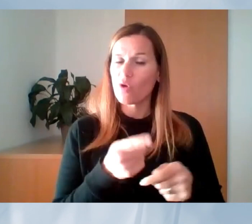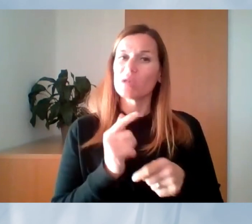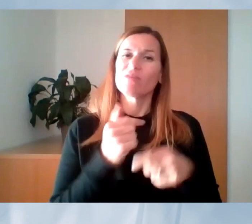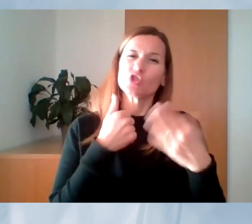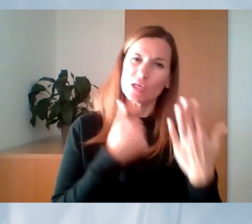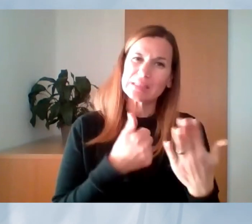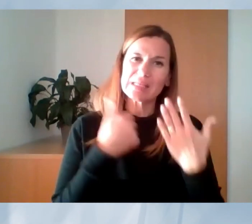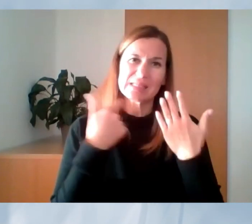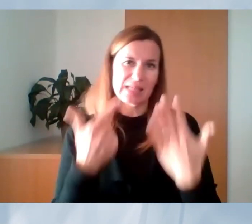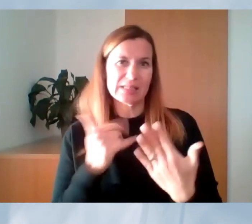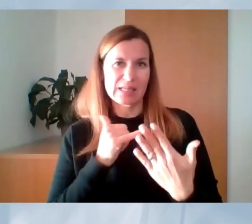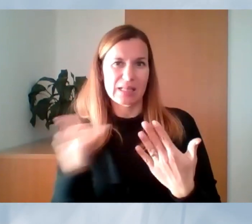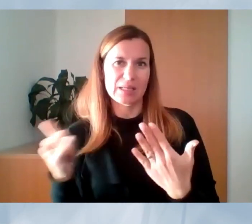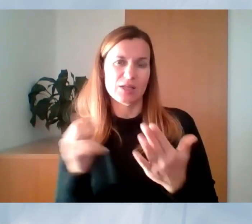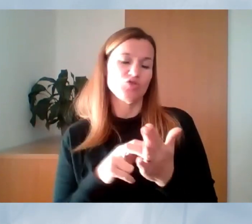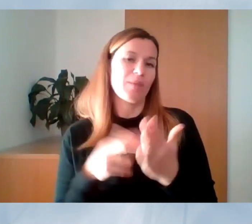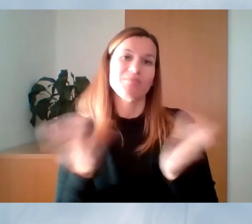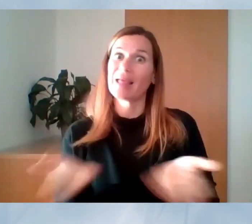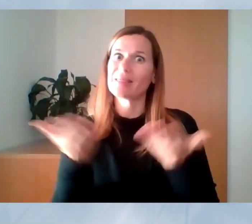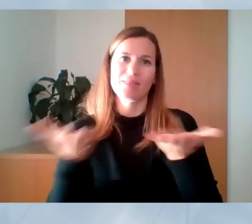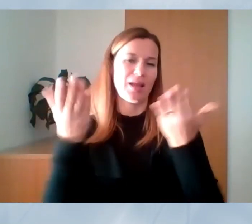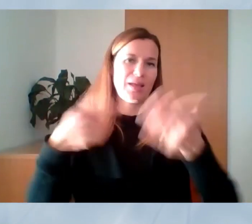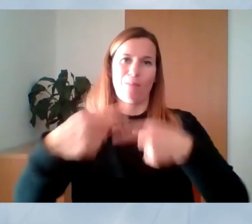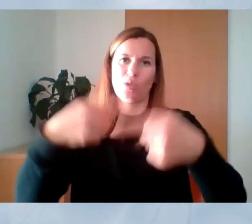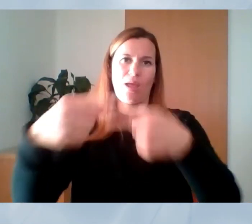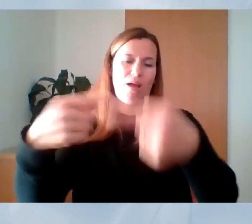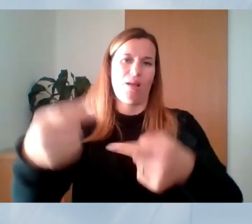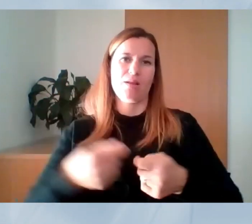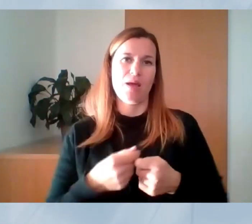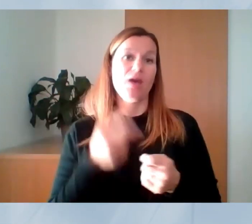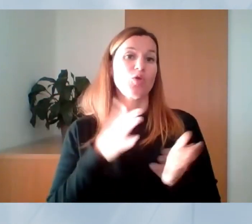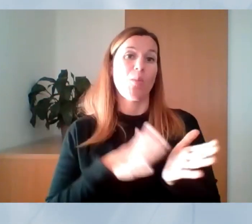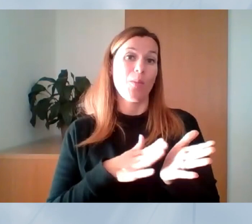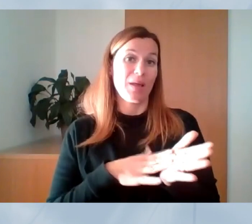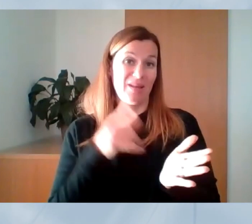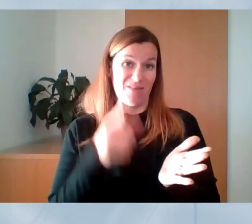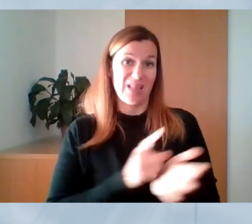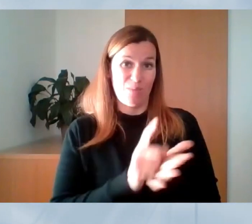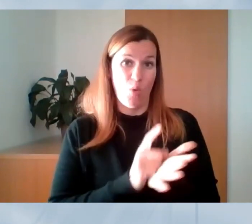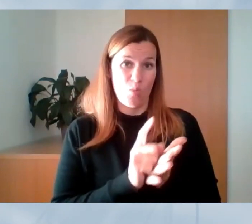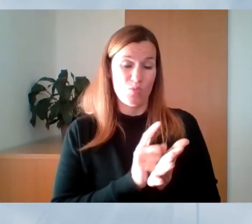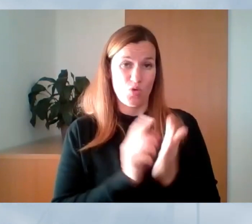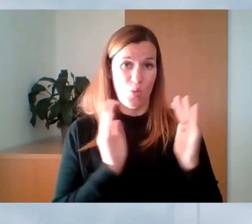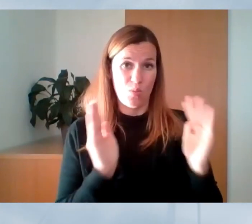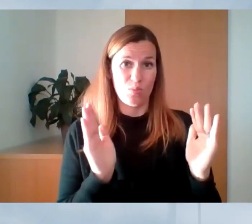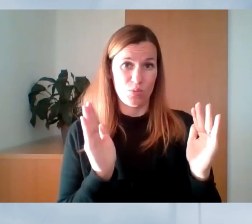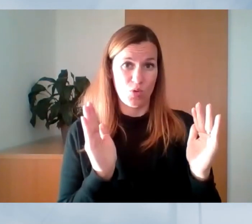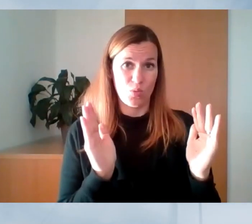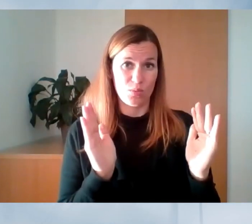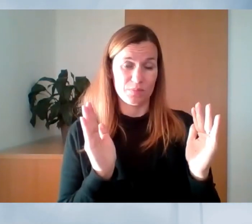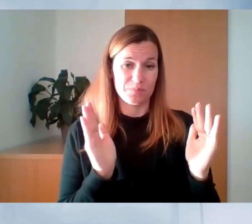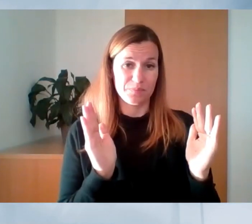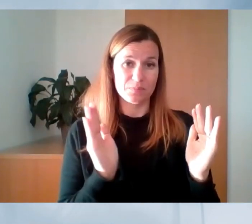vojni v 60-ih, 70-ih letih še neprimerno hitreje tekla kot takrat. Se pravi, v tem obdobju